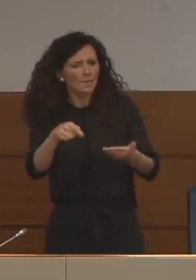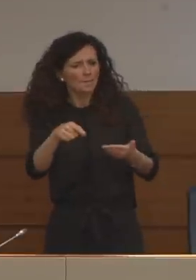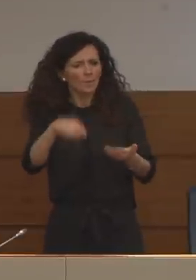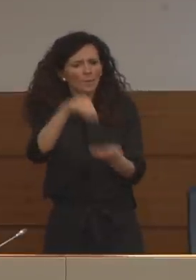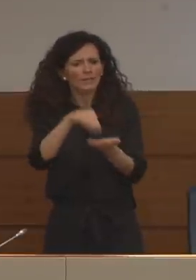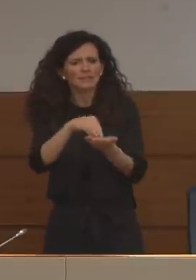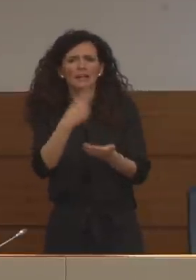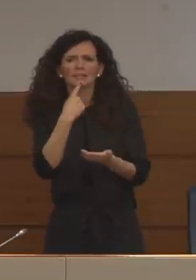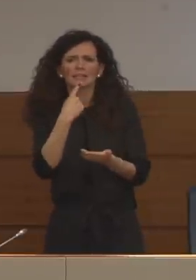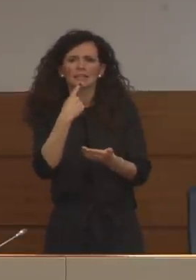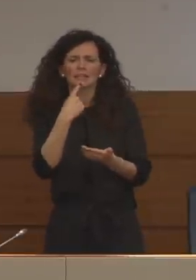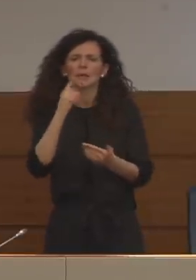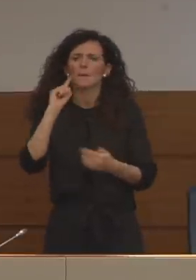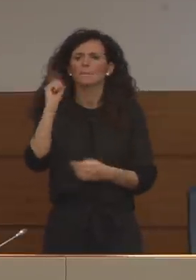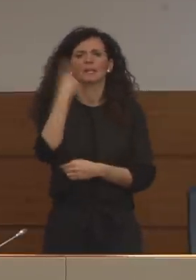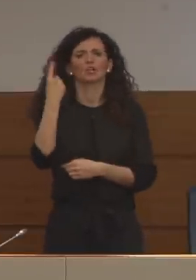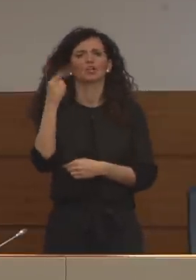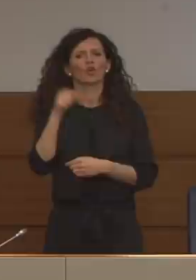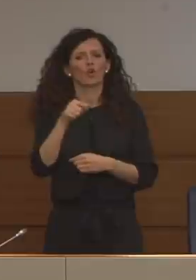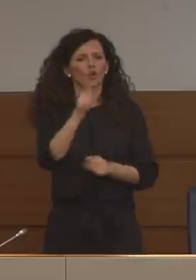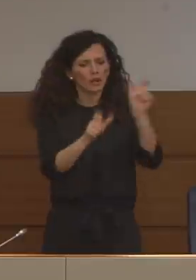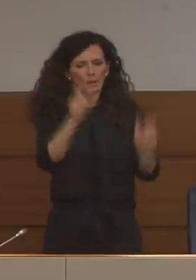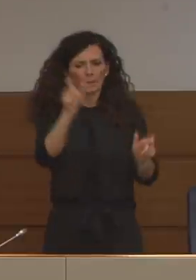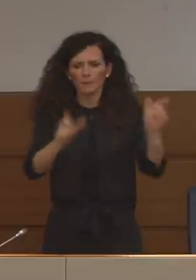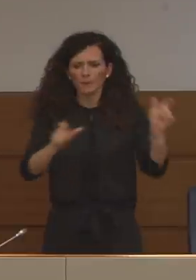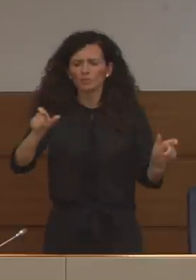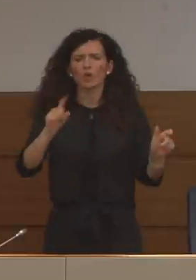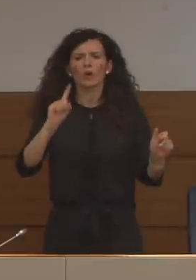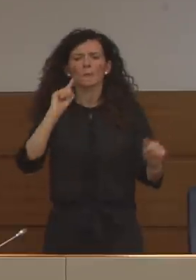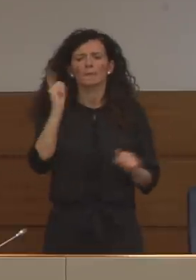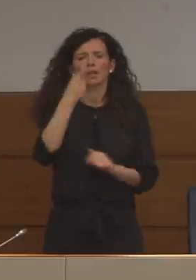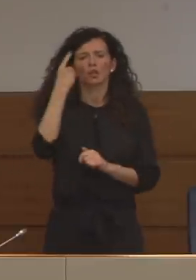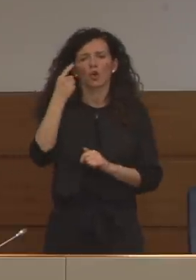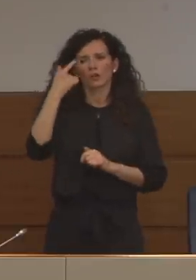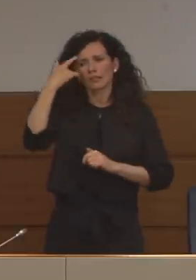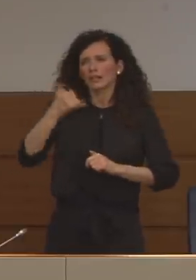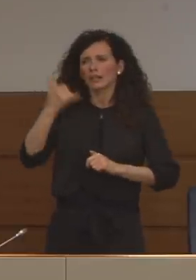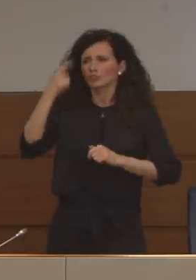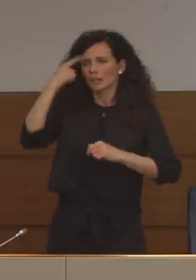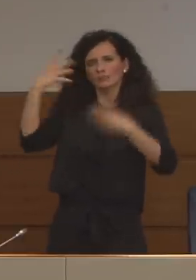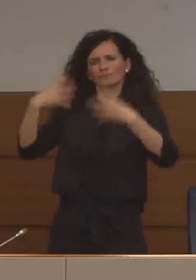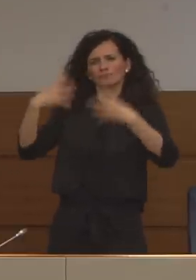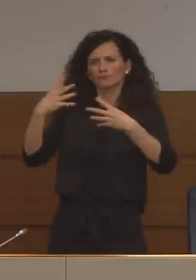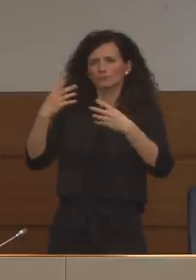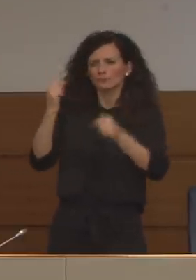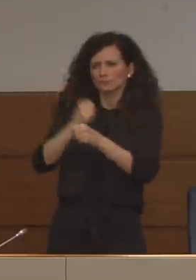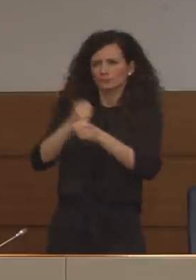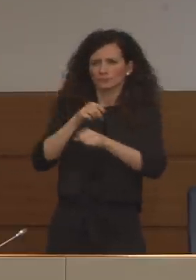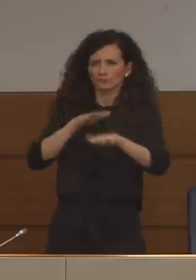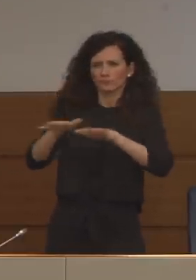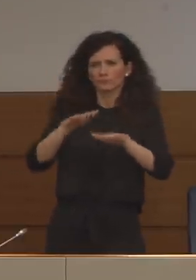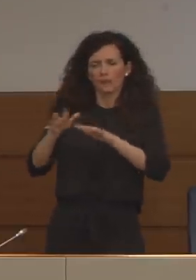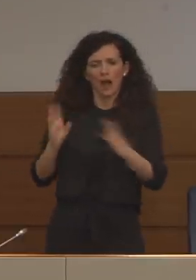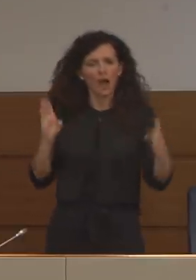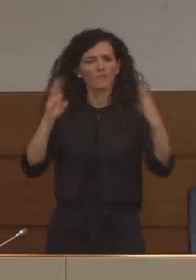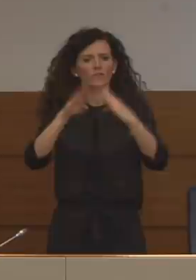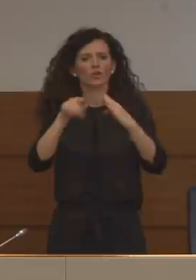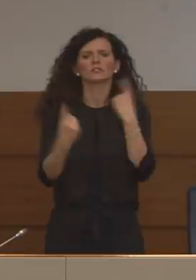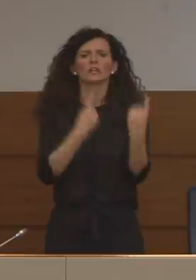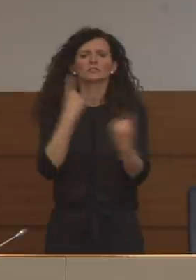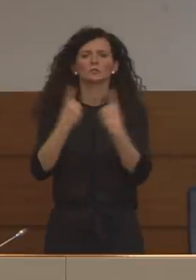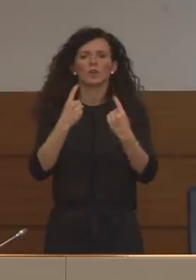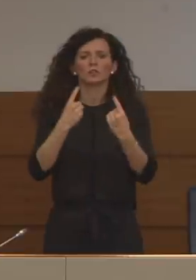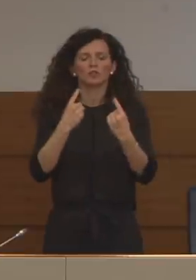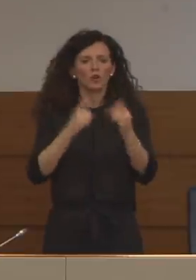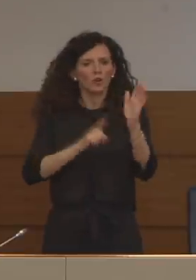le migliori intelligenze per affrontarla nella maniera più efficace possibile